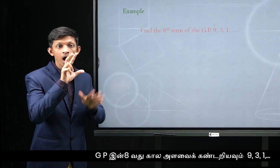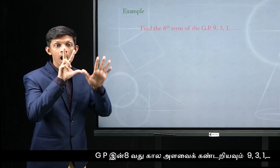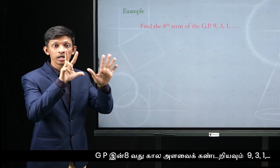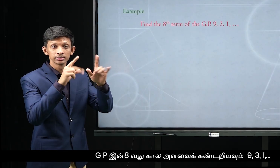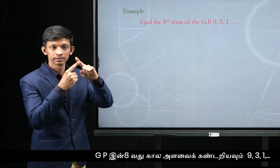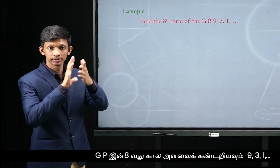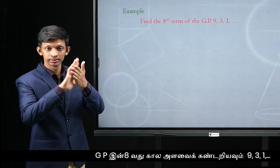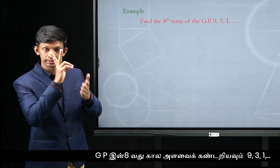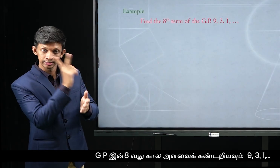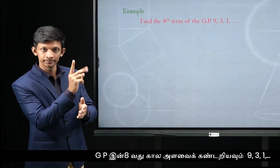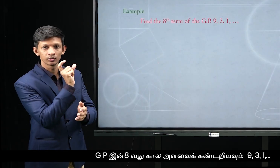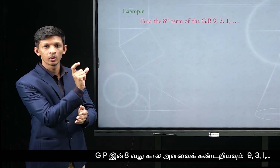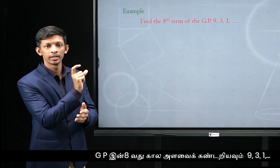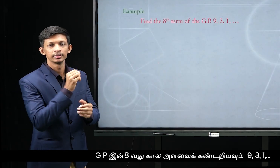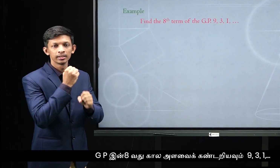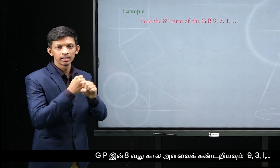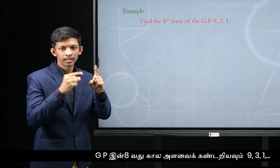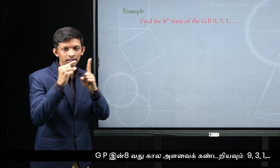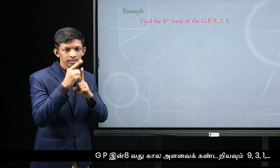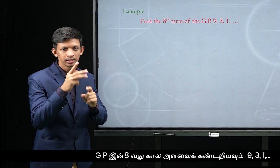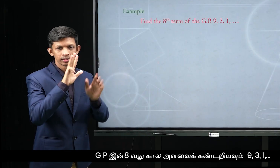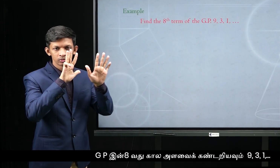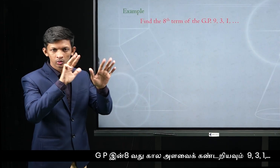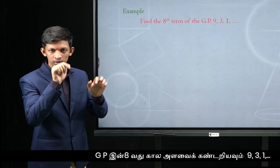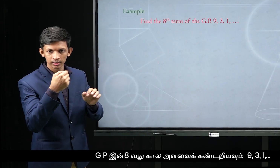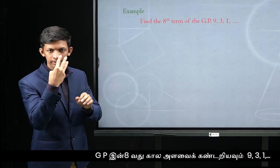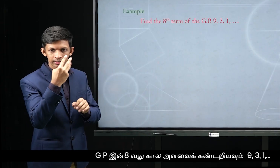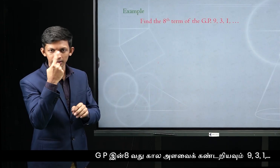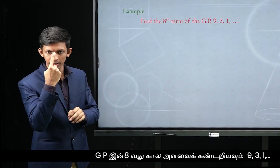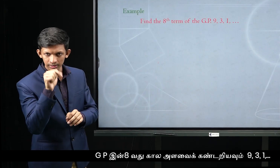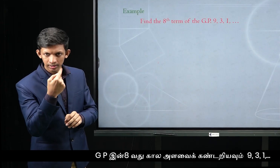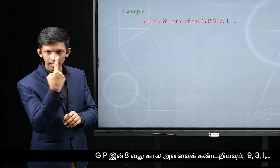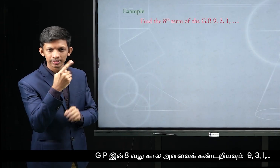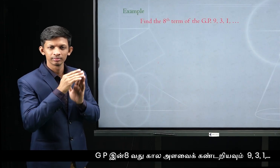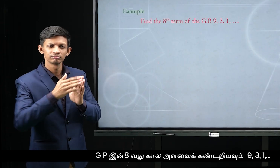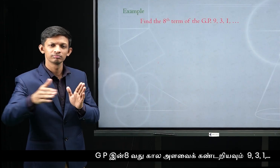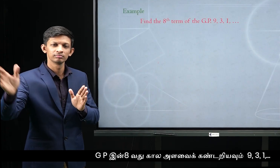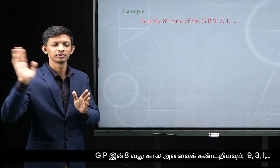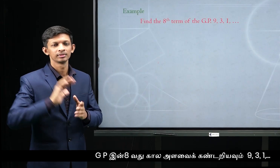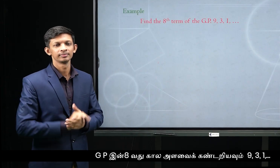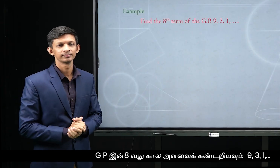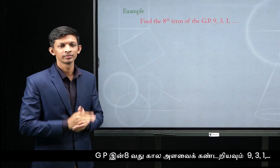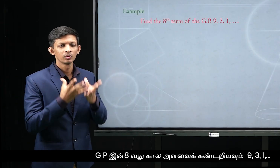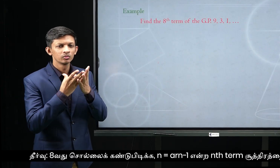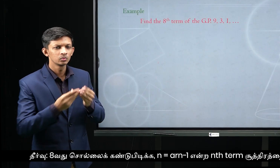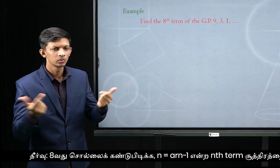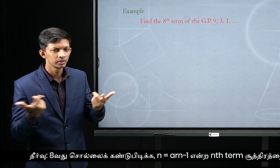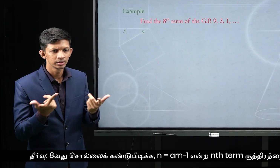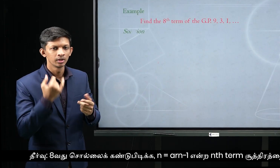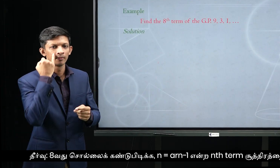ஜிபியின் 8வது கால அளவை கண்டறியவும் 9 3 1. தீர்வு